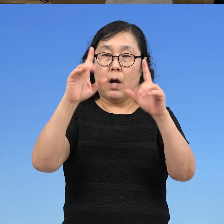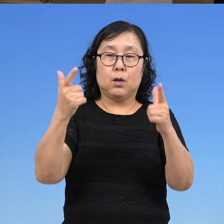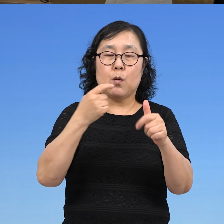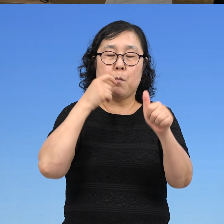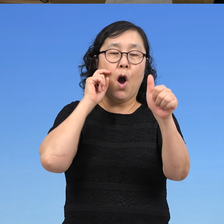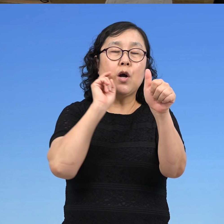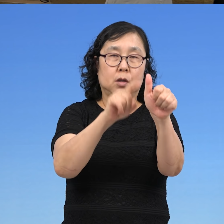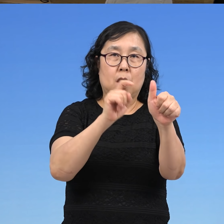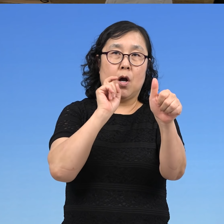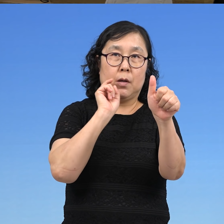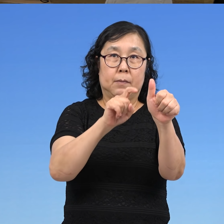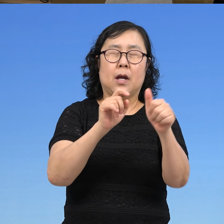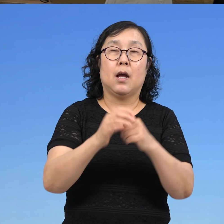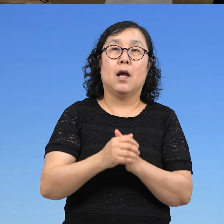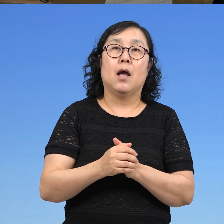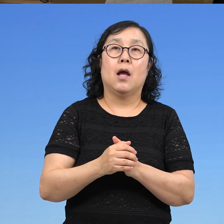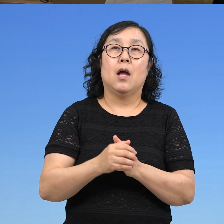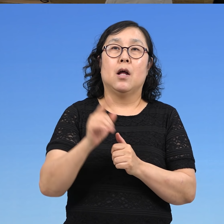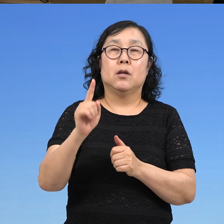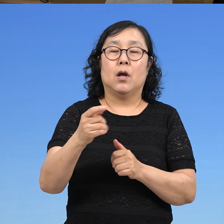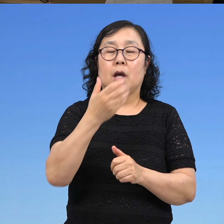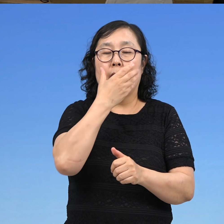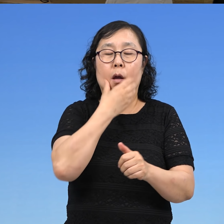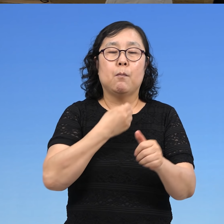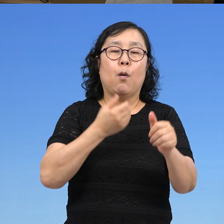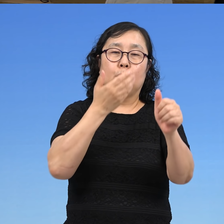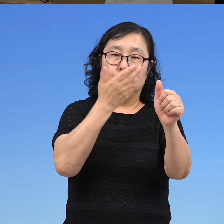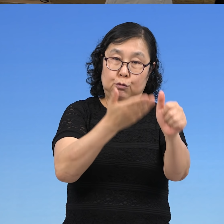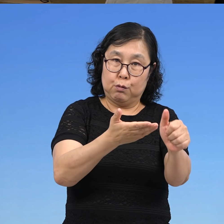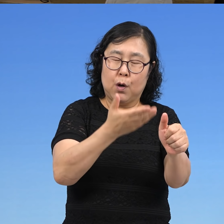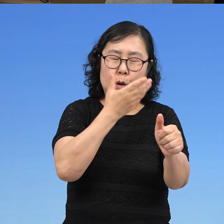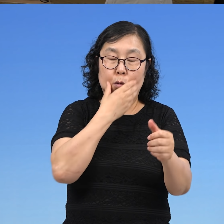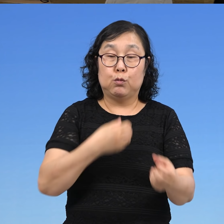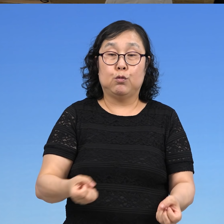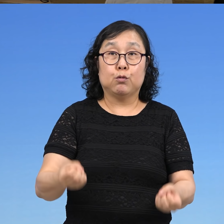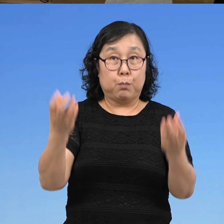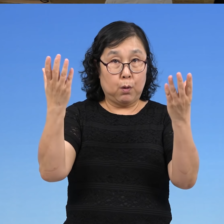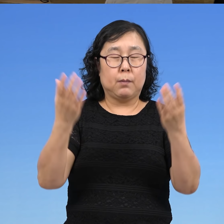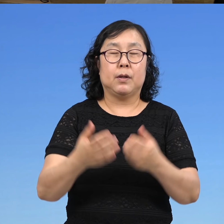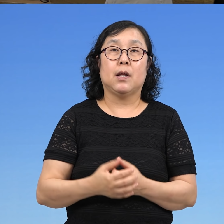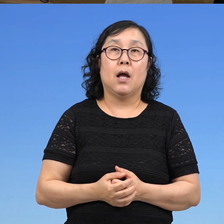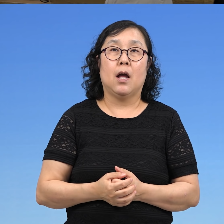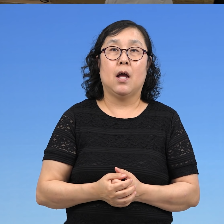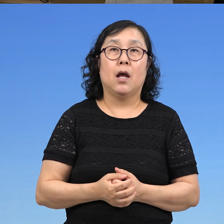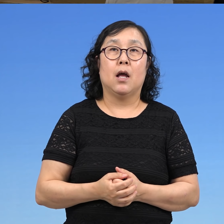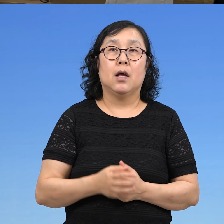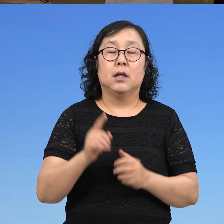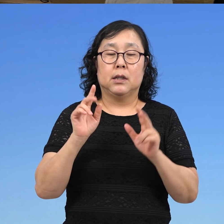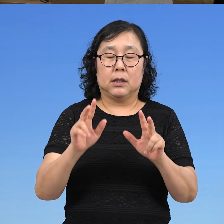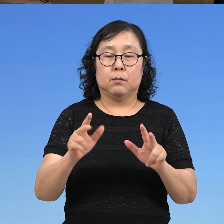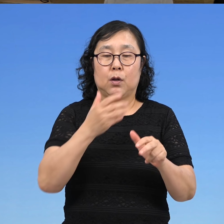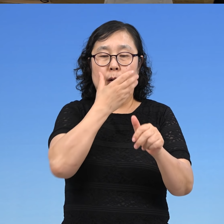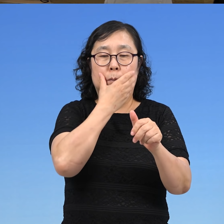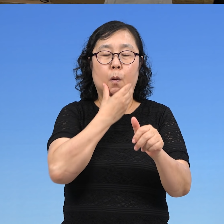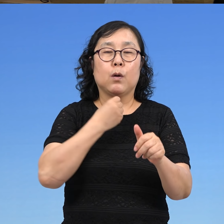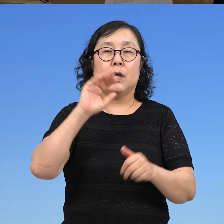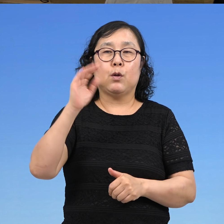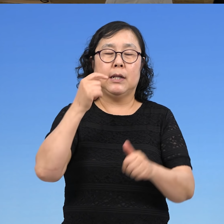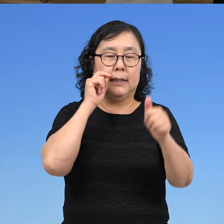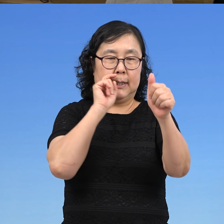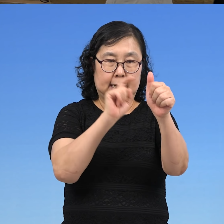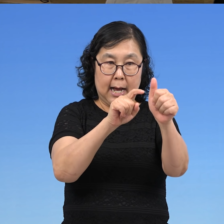형이에요 그 앞에 너에게 복을 주어 이제 우리가 바라는 그 축복이 고요 여기 나와 있는